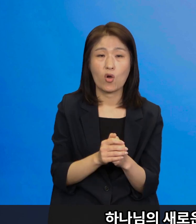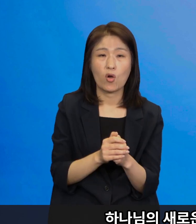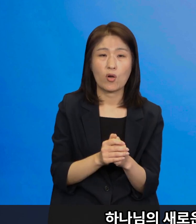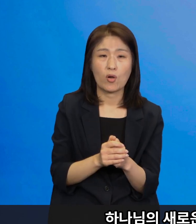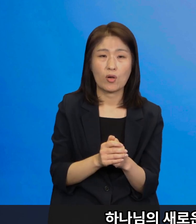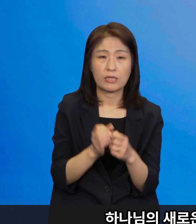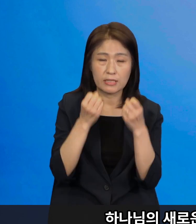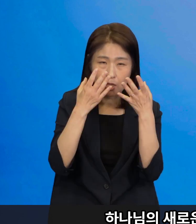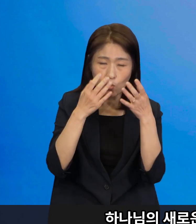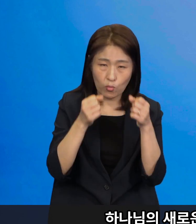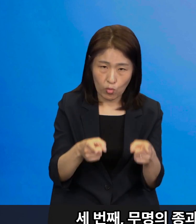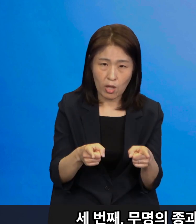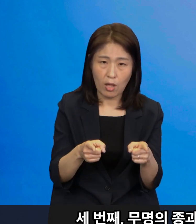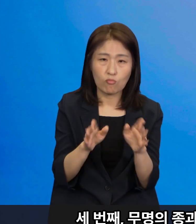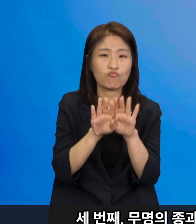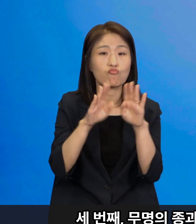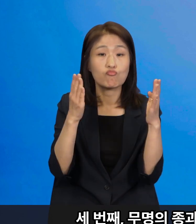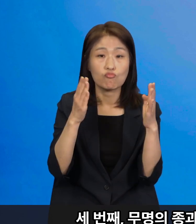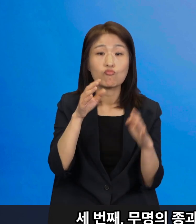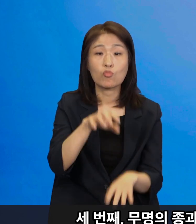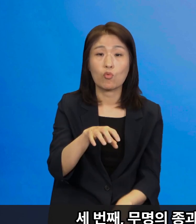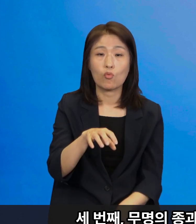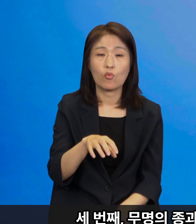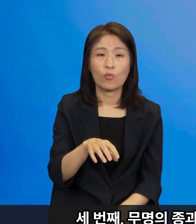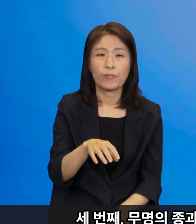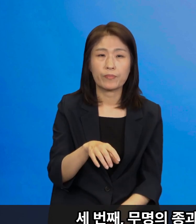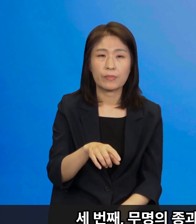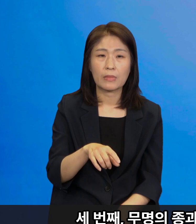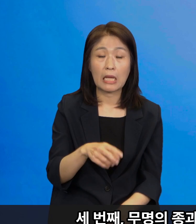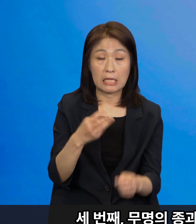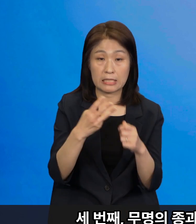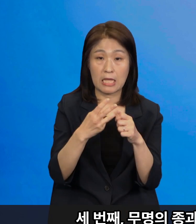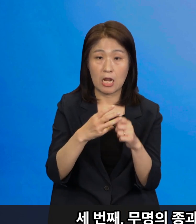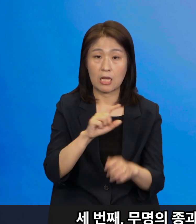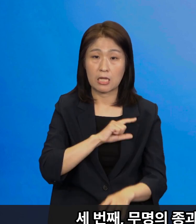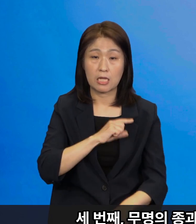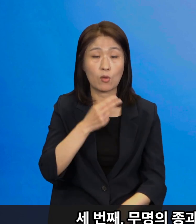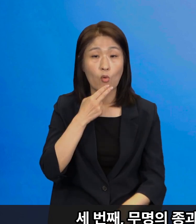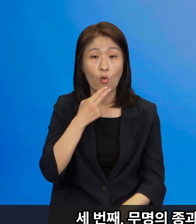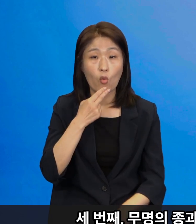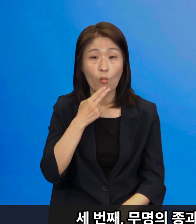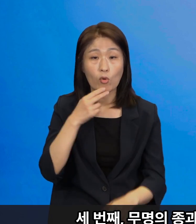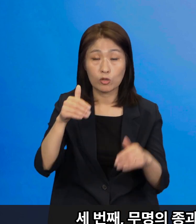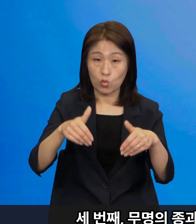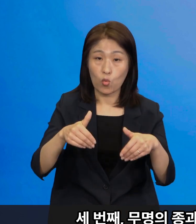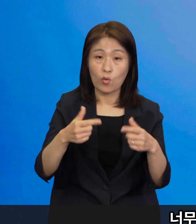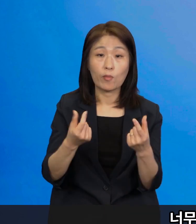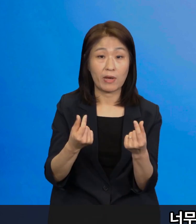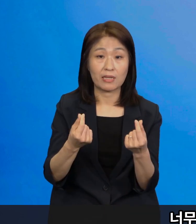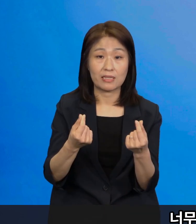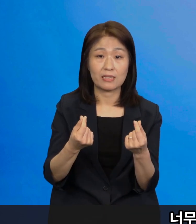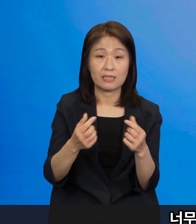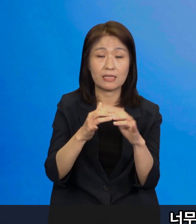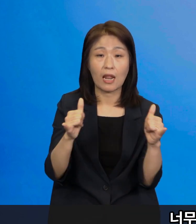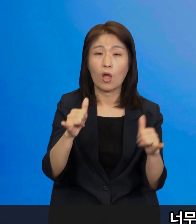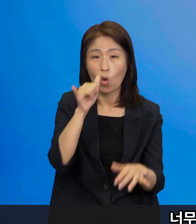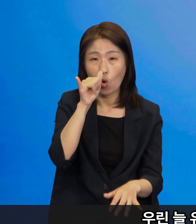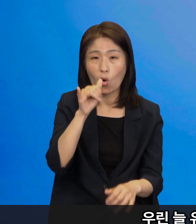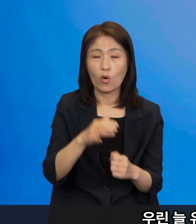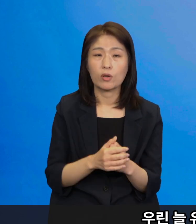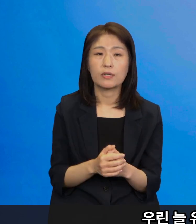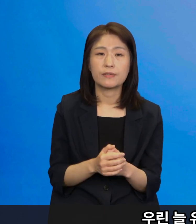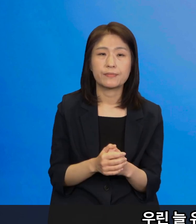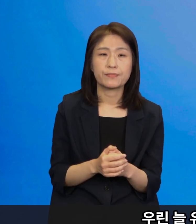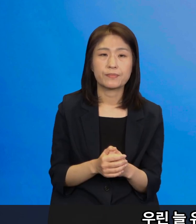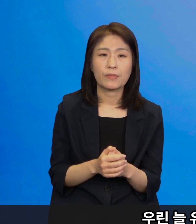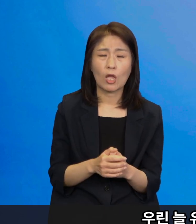문이 열리는 곳입니다. 세 번째, 무명의 종과 같은 분들이 우리 주위에 있어요. 너무 귀한 분들입니다. 우리는